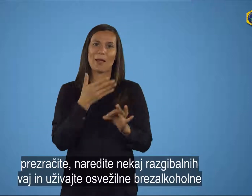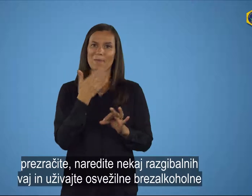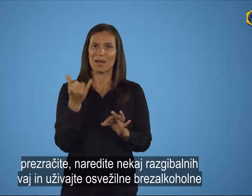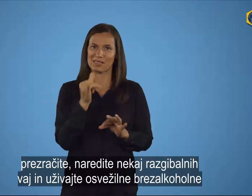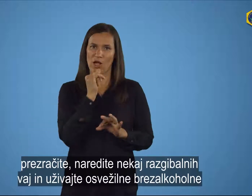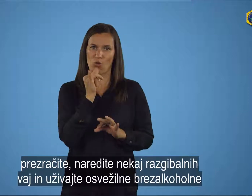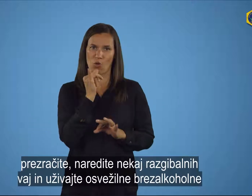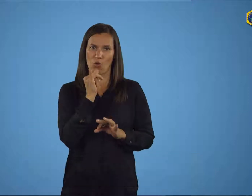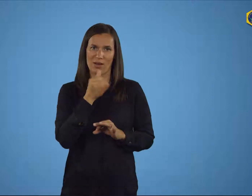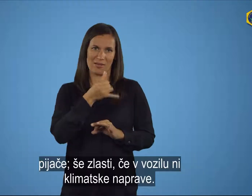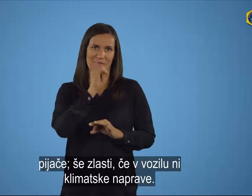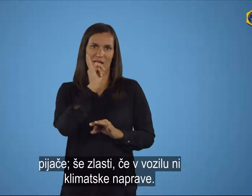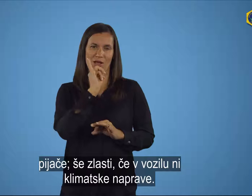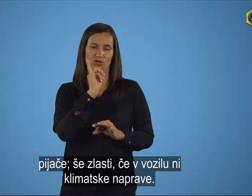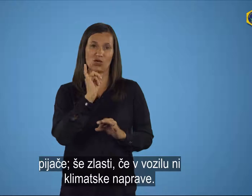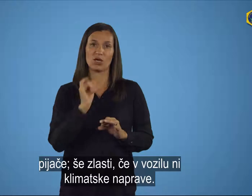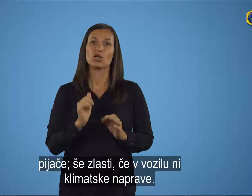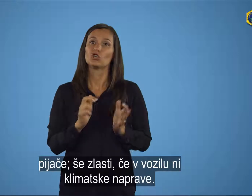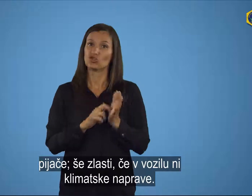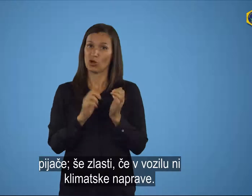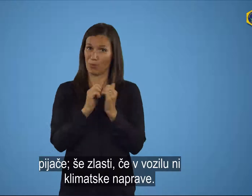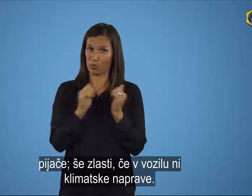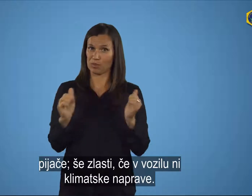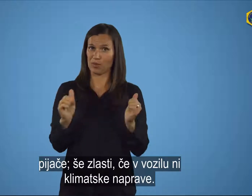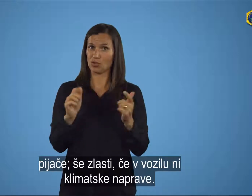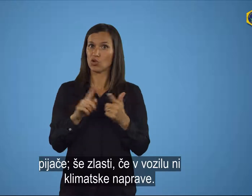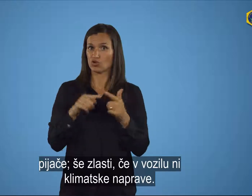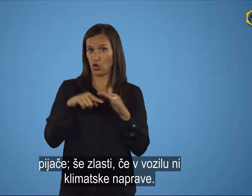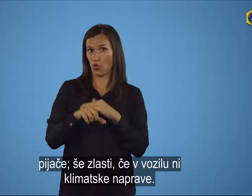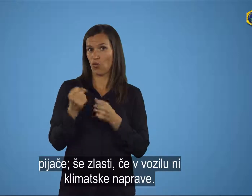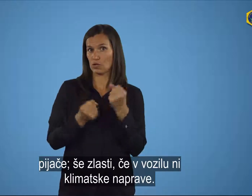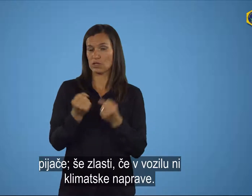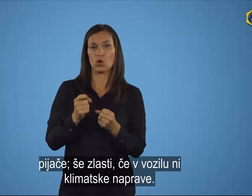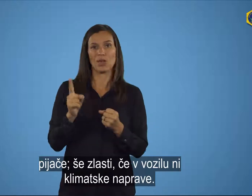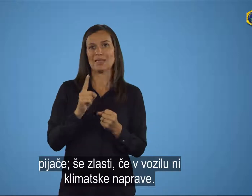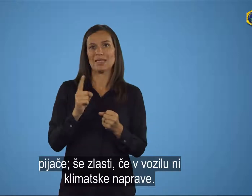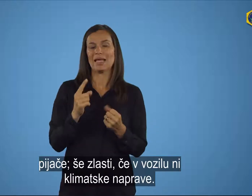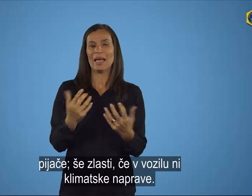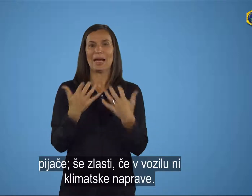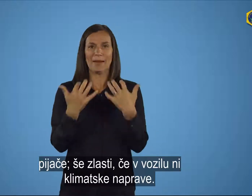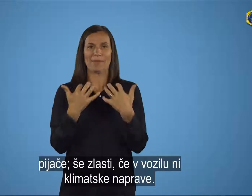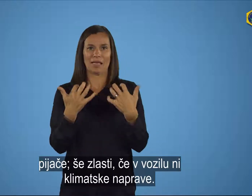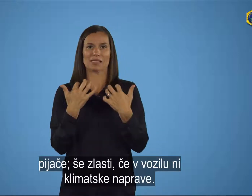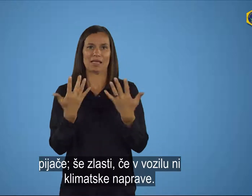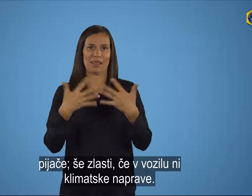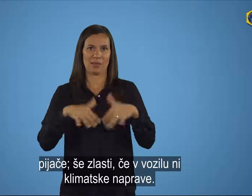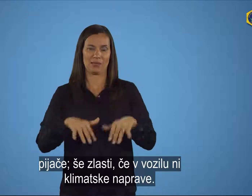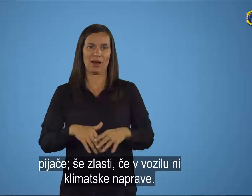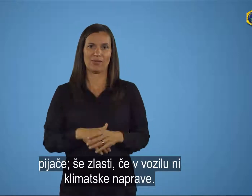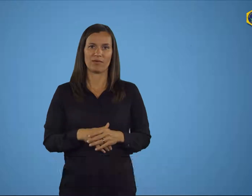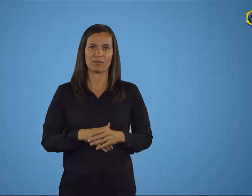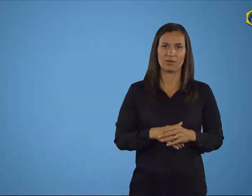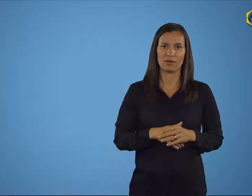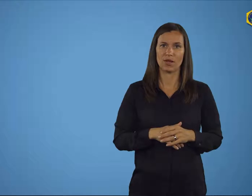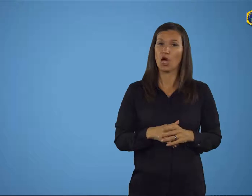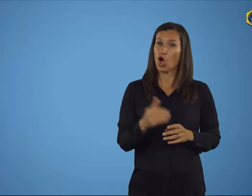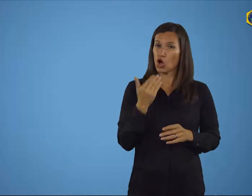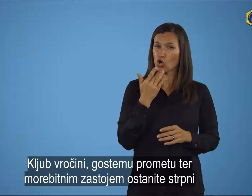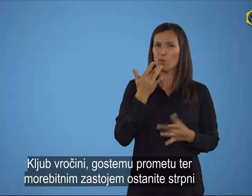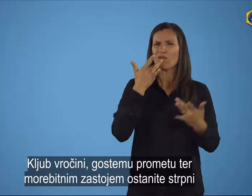pijače, še zlasti, če v vozilu ni klimatske naprave. Kljub